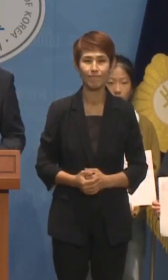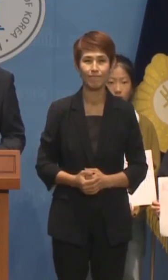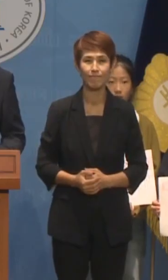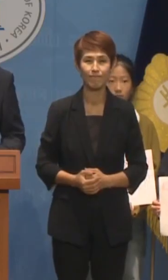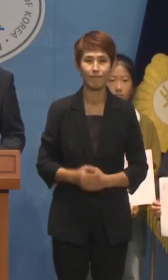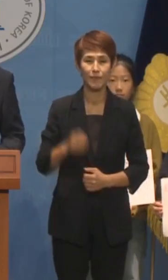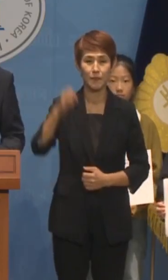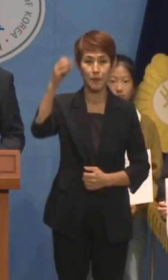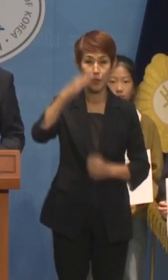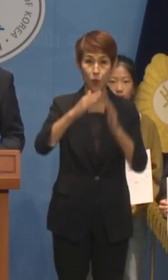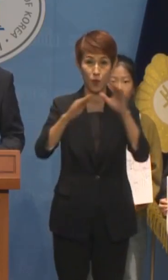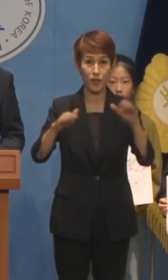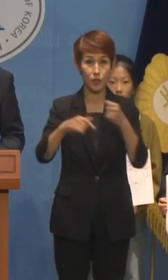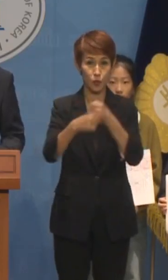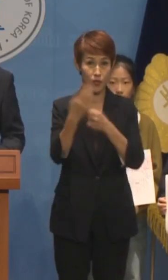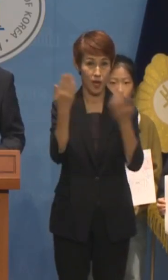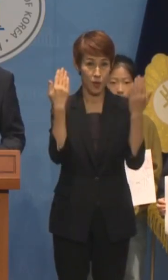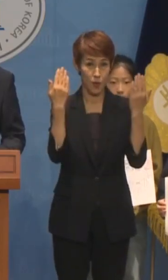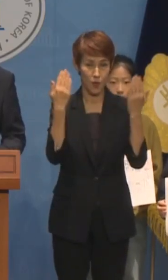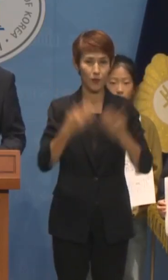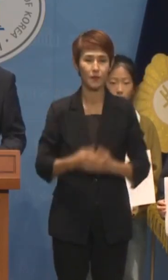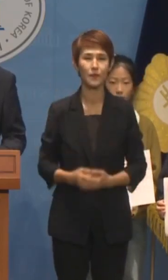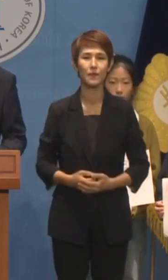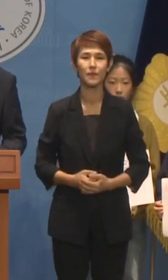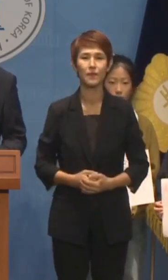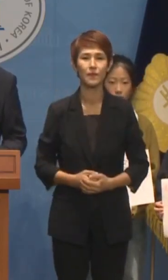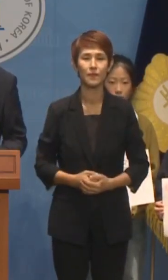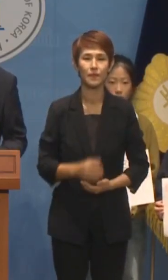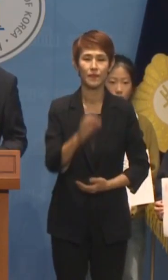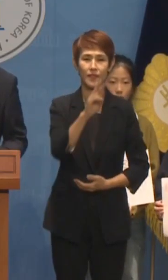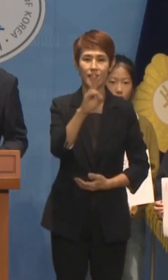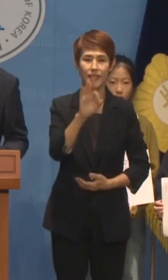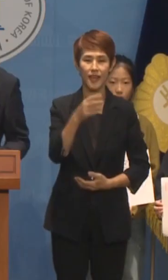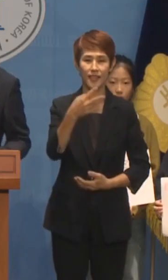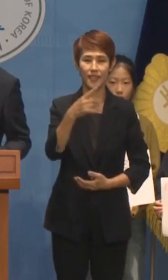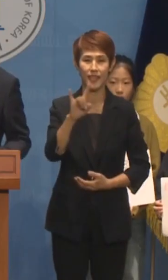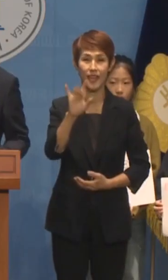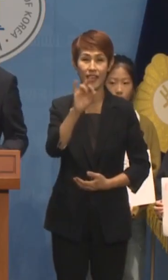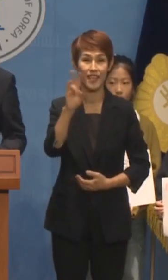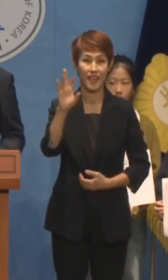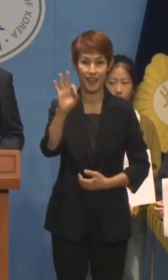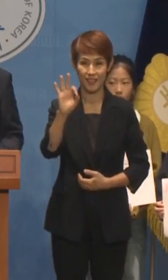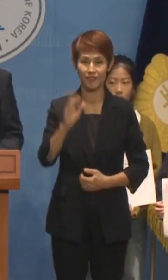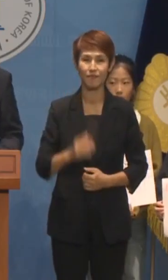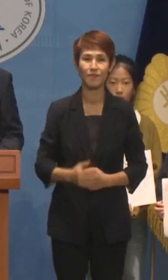다음은 빛고울초등학교입니다. 빛고울초등학교 4학년 1반 양태양.